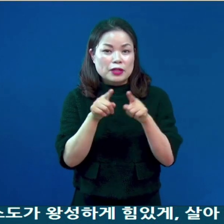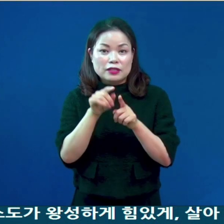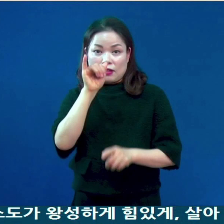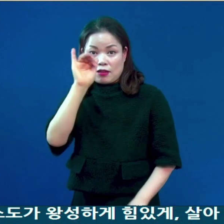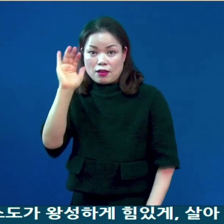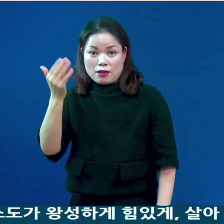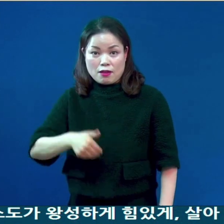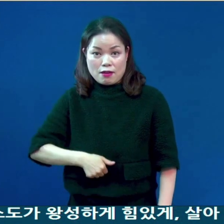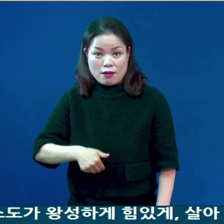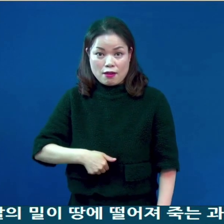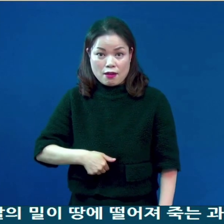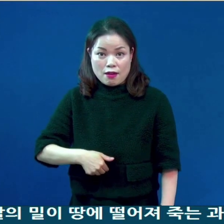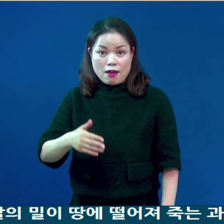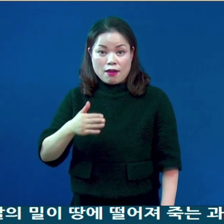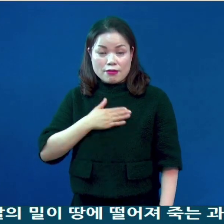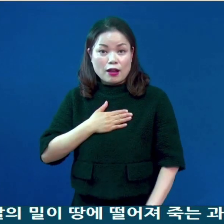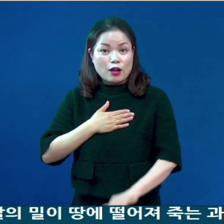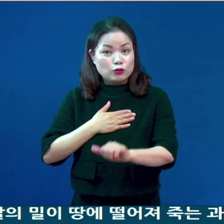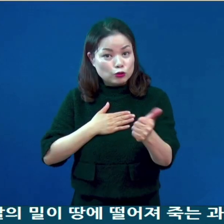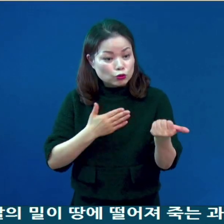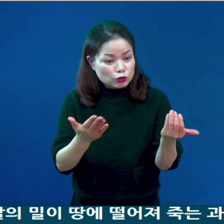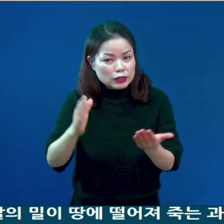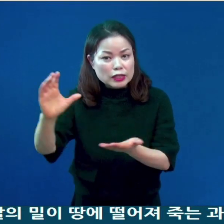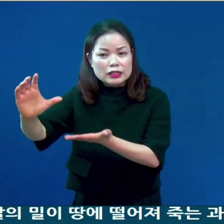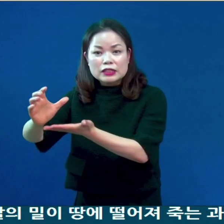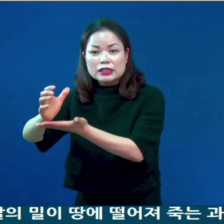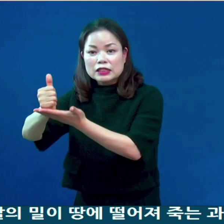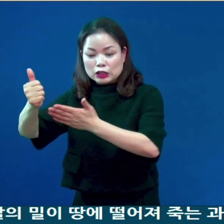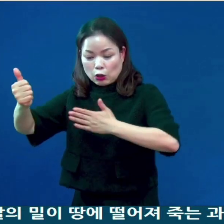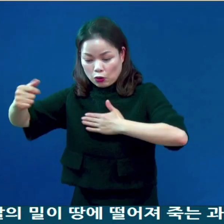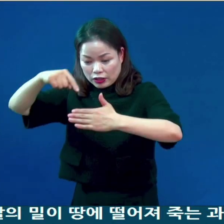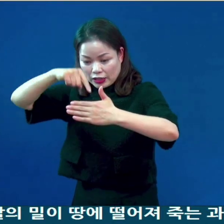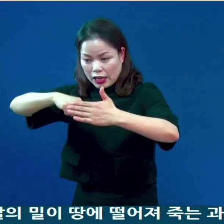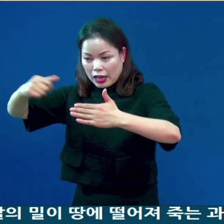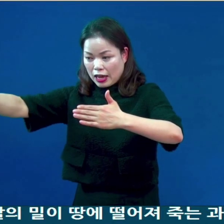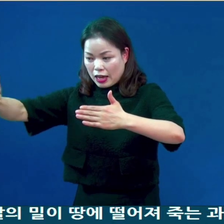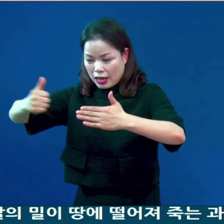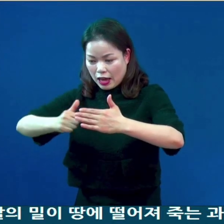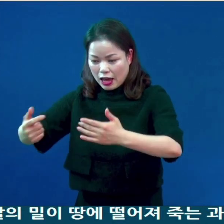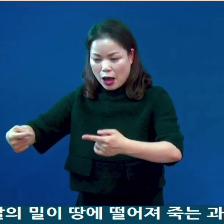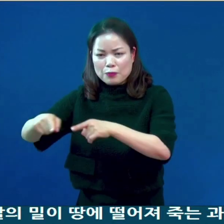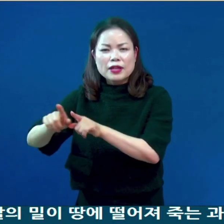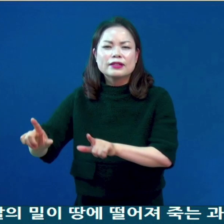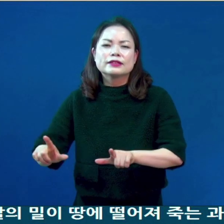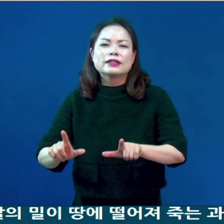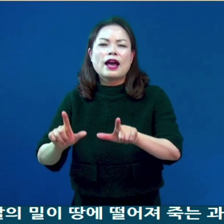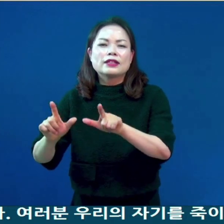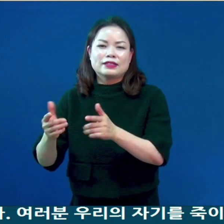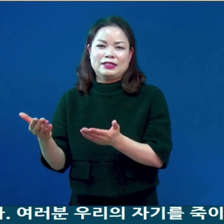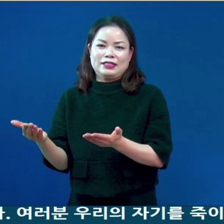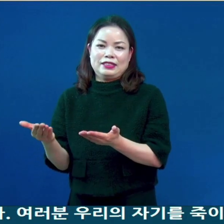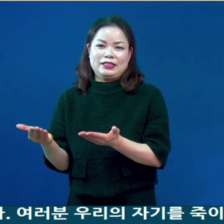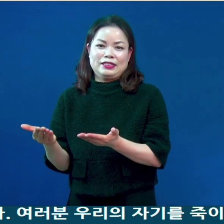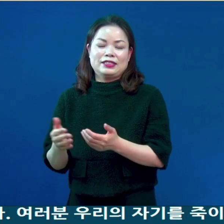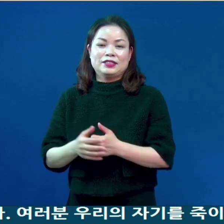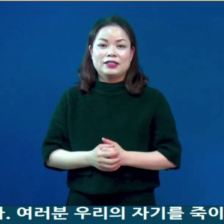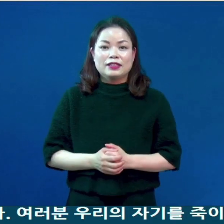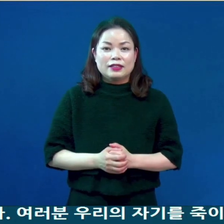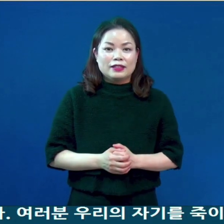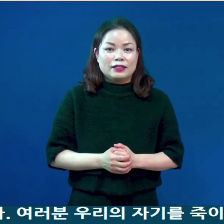그래서 내가 죽는 일은 그리스도가 내 안에서 사는 일과 함께 있게 되는